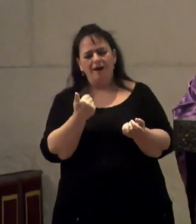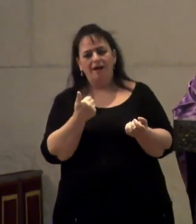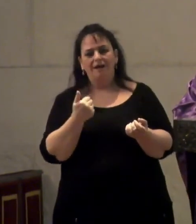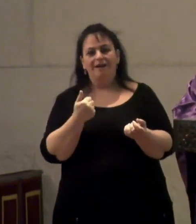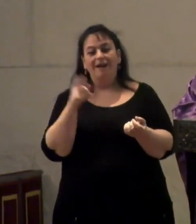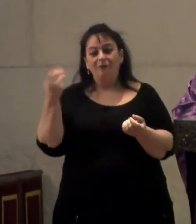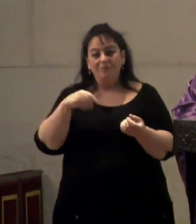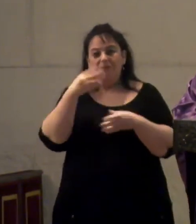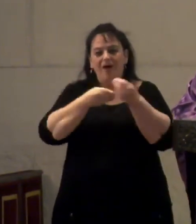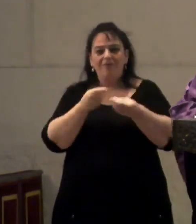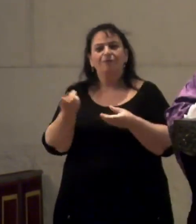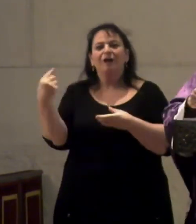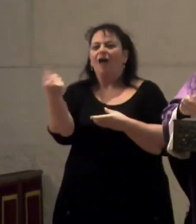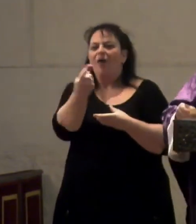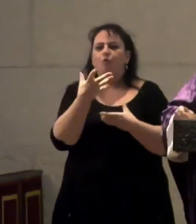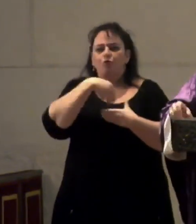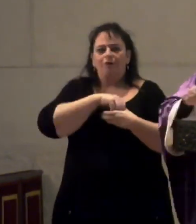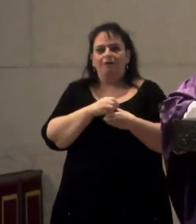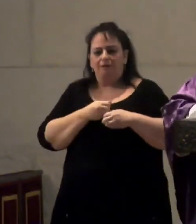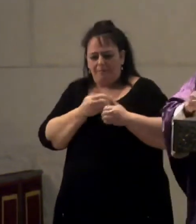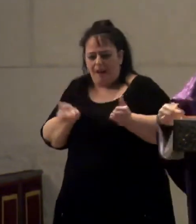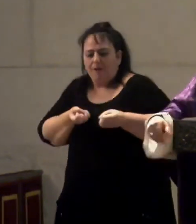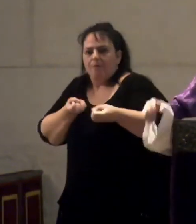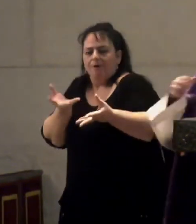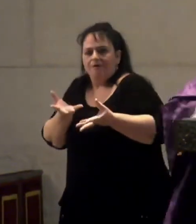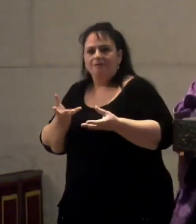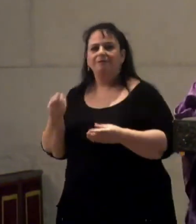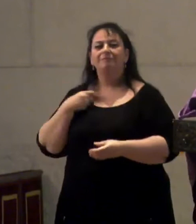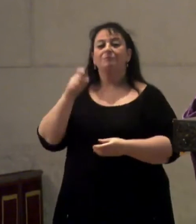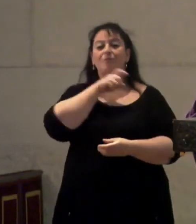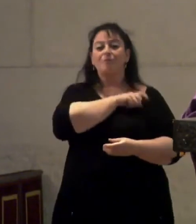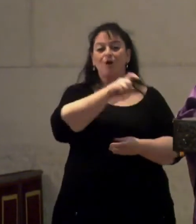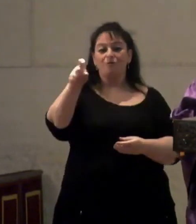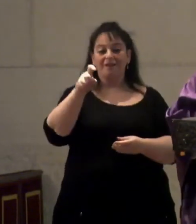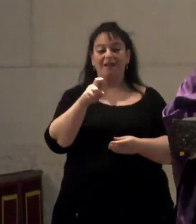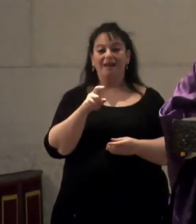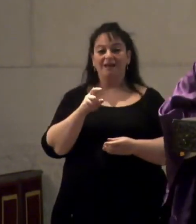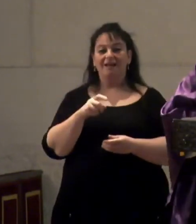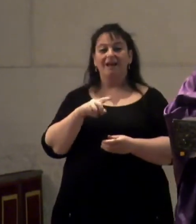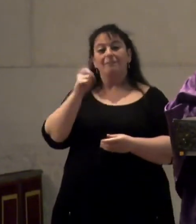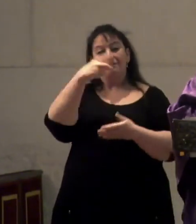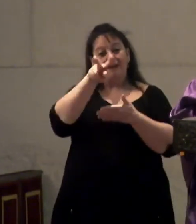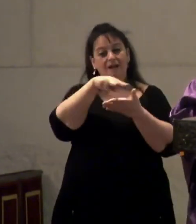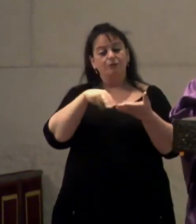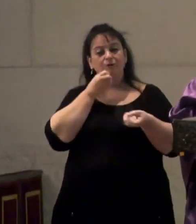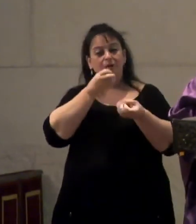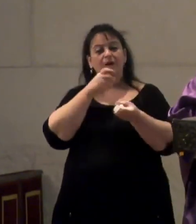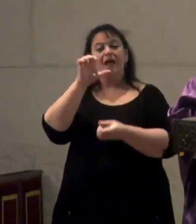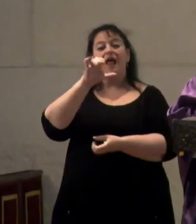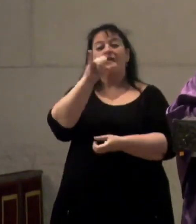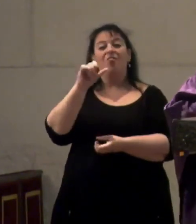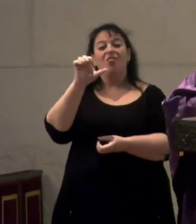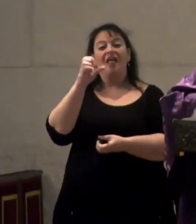nosotros. De esta misma manera se ha expresado el profeta en la primera lectura, el profeta